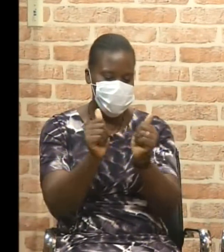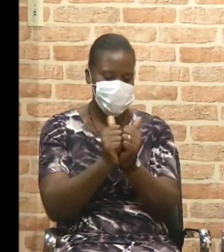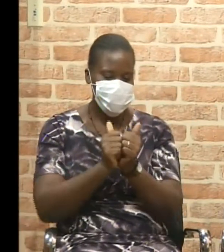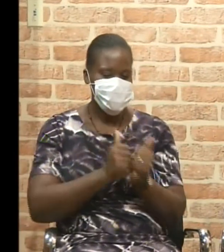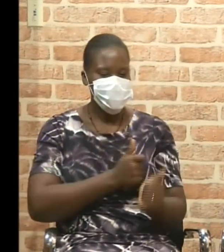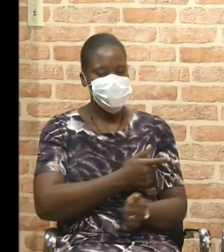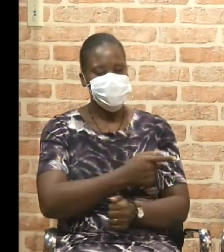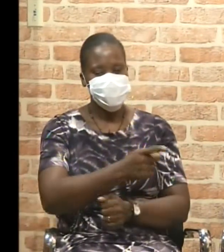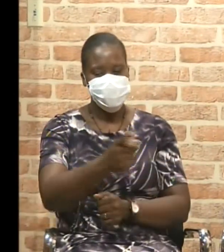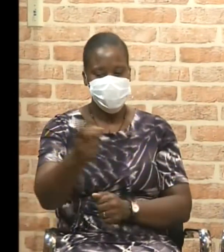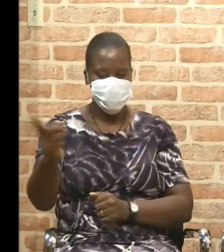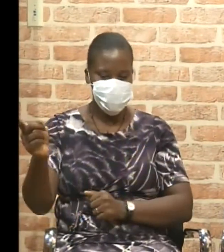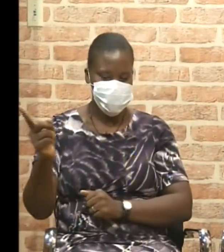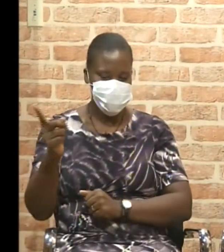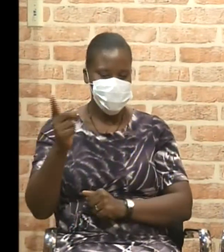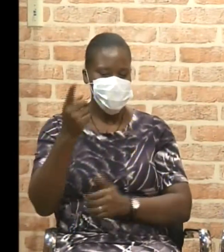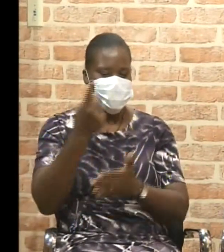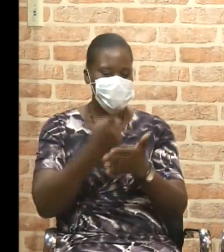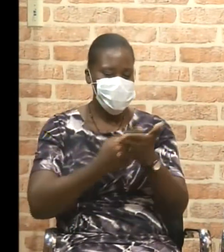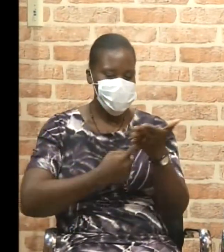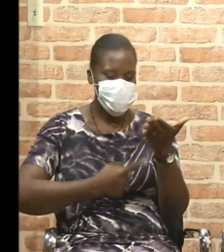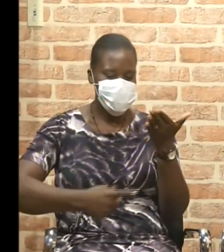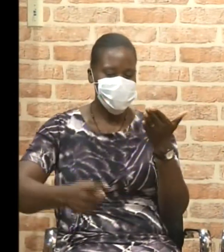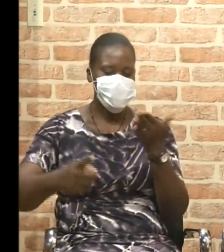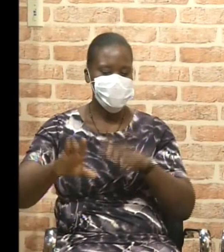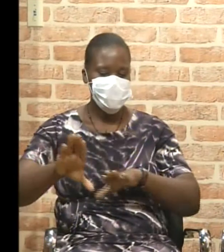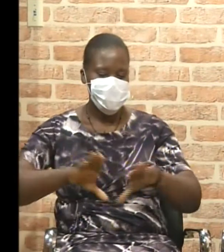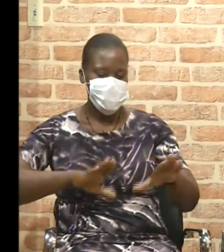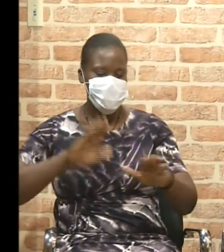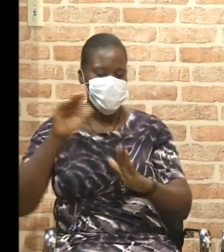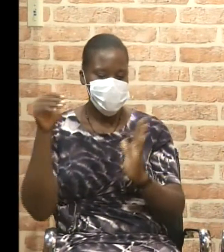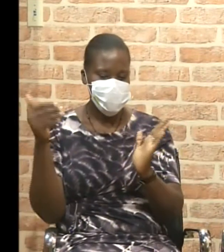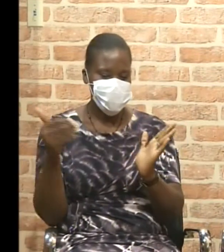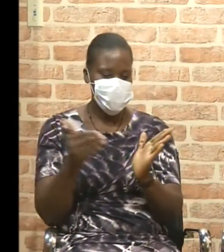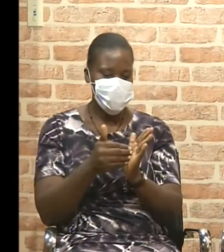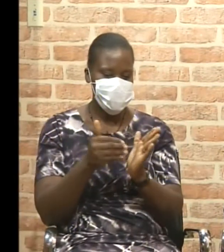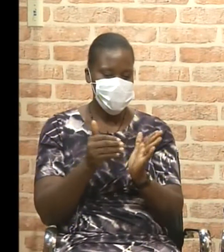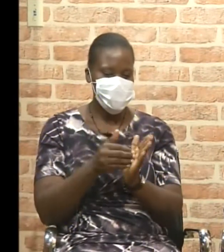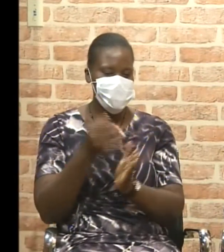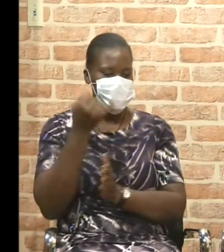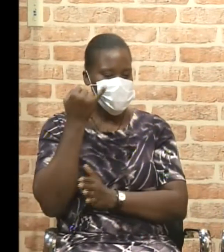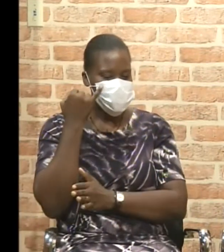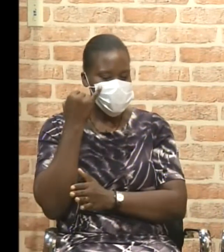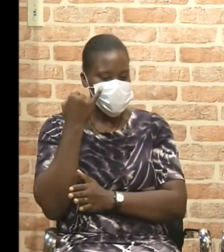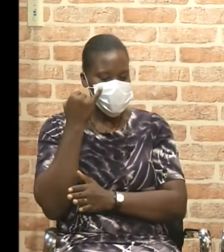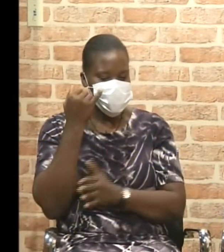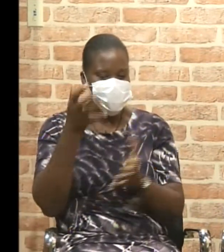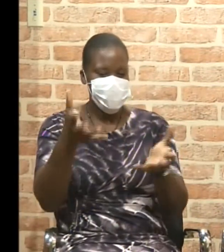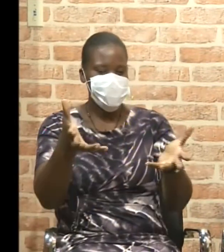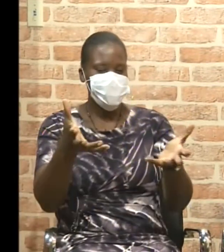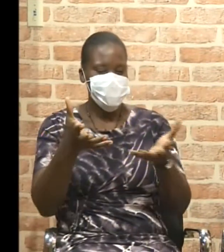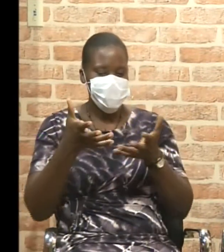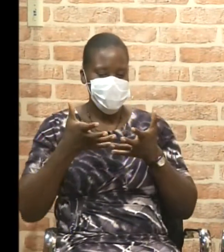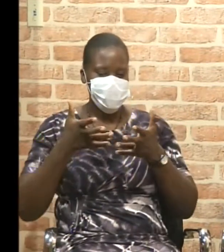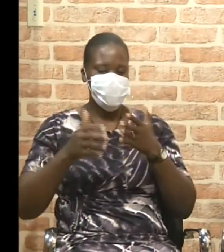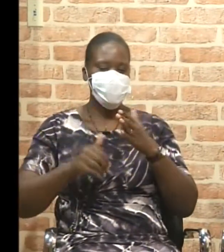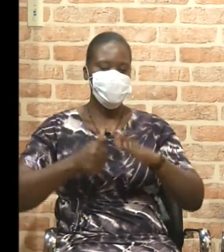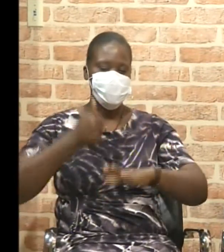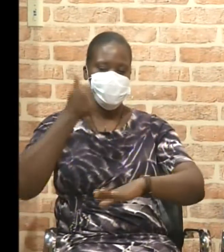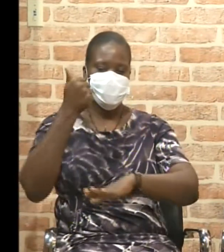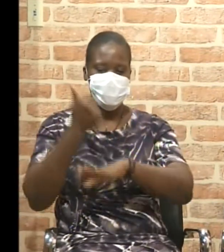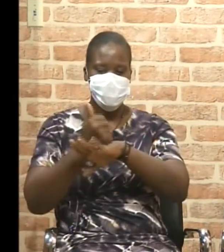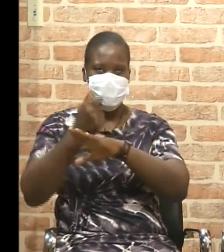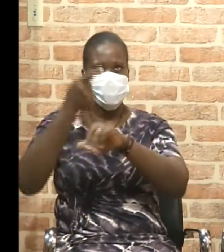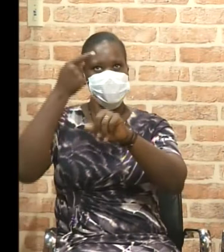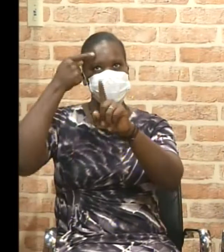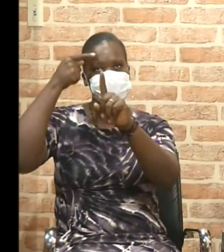ça tout nous-mêmes nous capables justement de repartir si toutefois que nous-mêmes nous voulons vraiment atterrir avec vision par nous